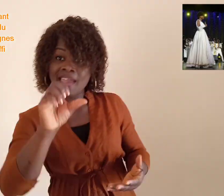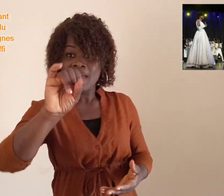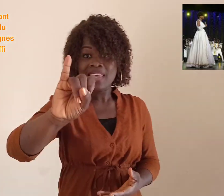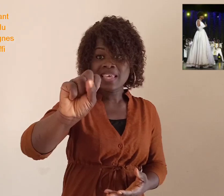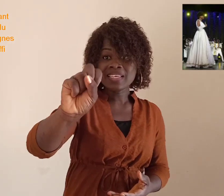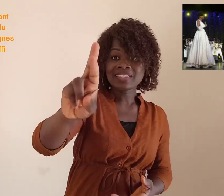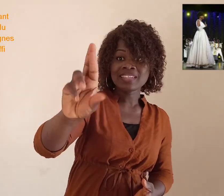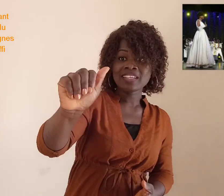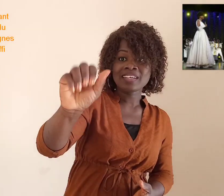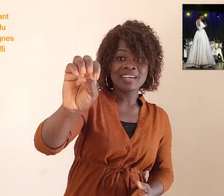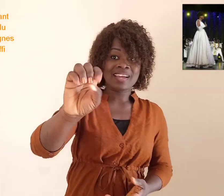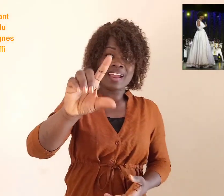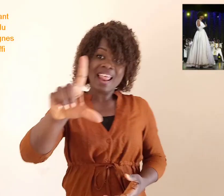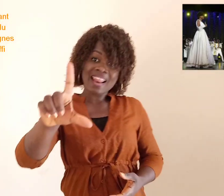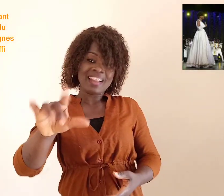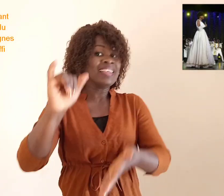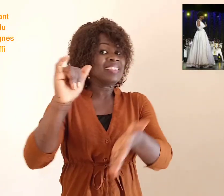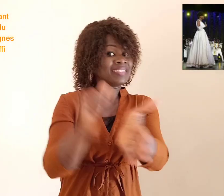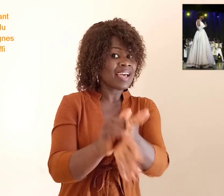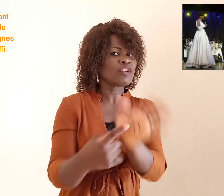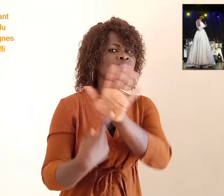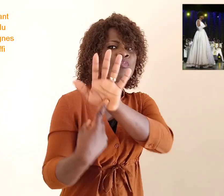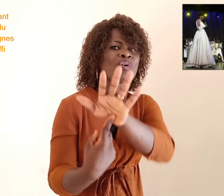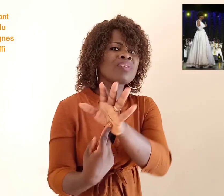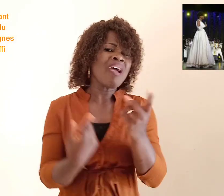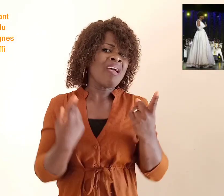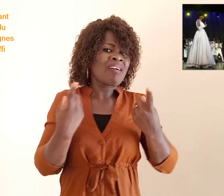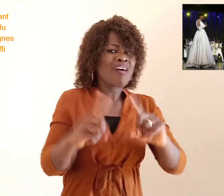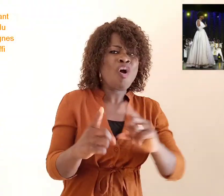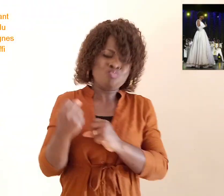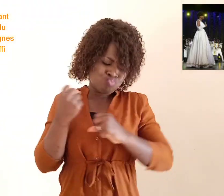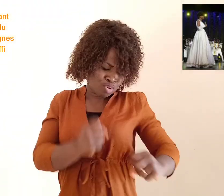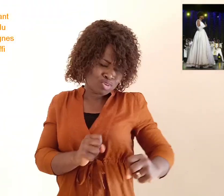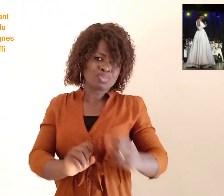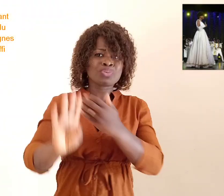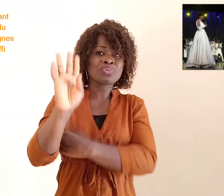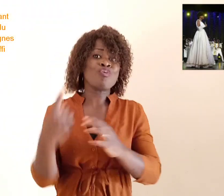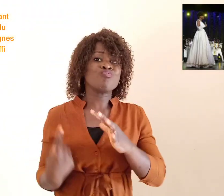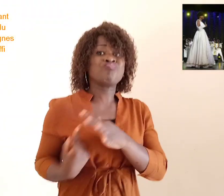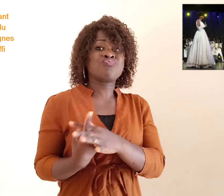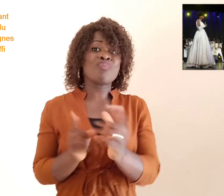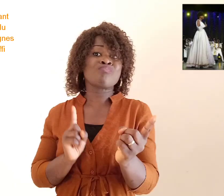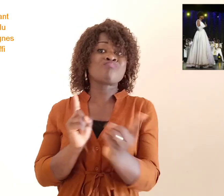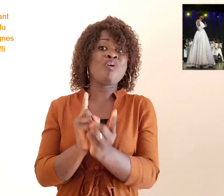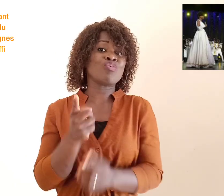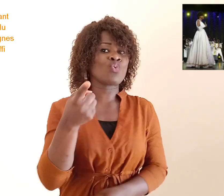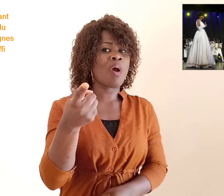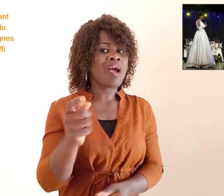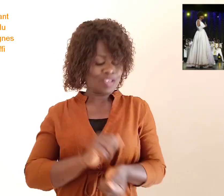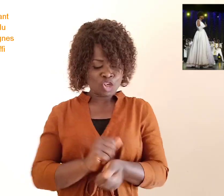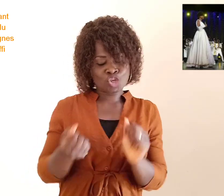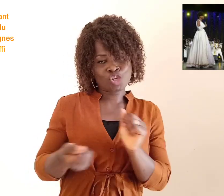à quelqu'un qu'à chaque fois que la toute puissance de Dieu se manifeste, il y a un changement d'identité.